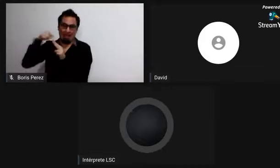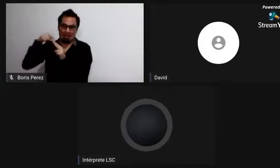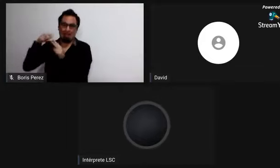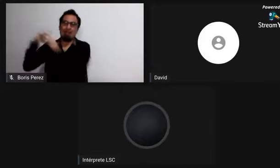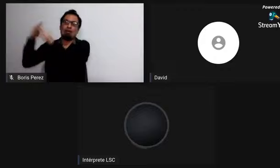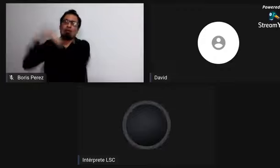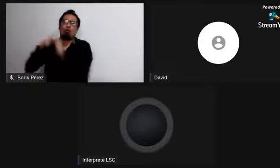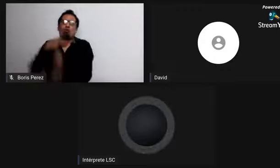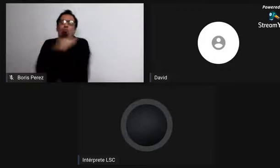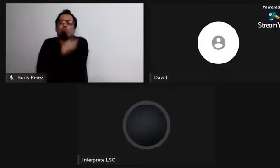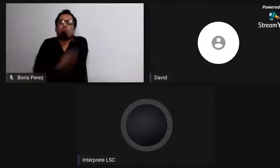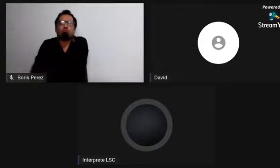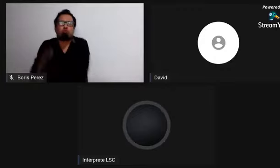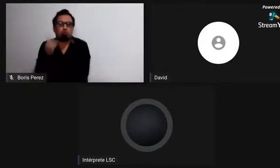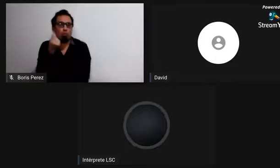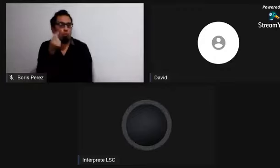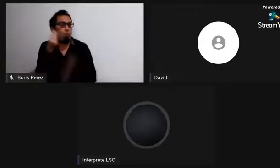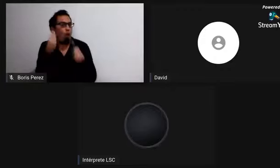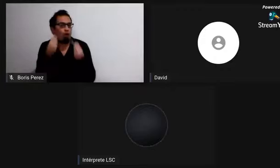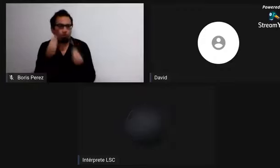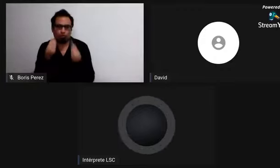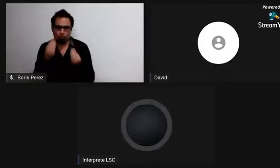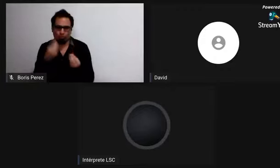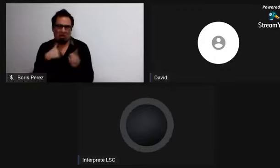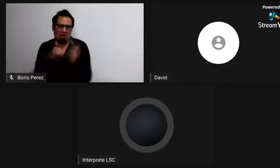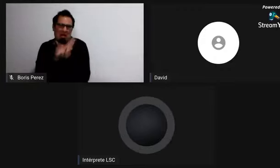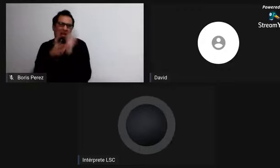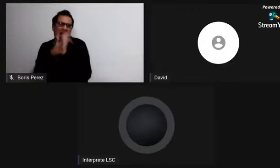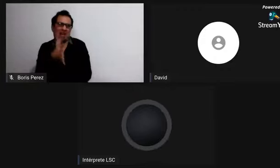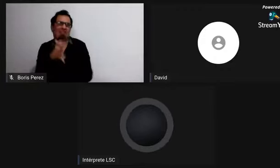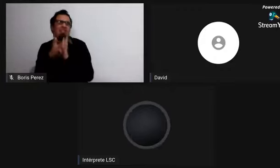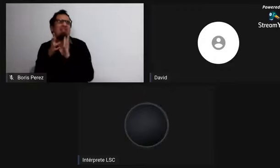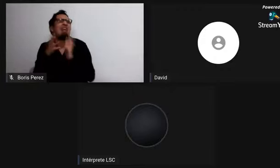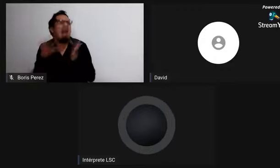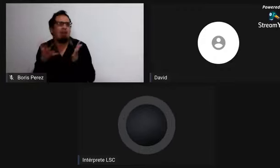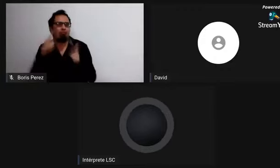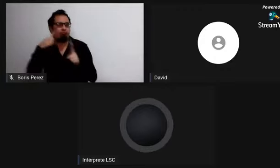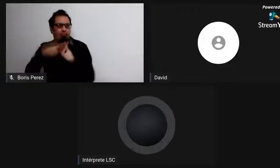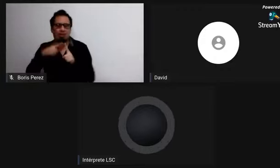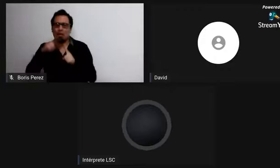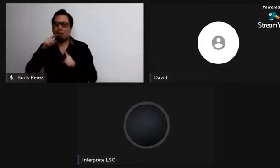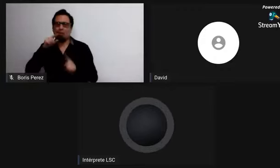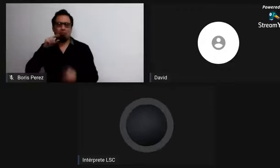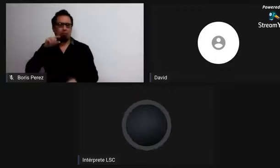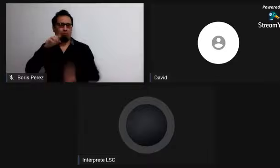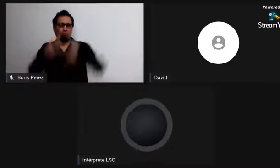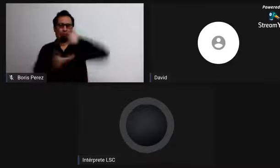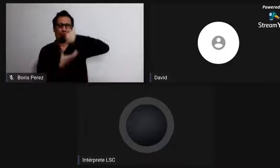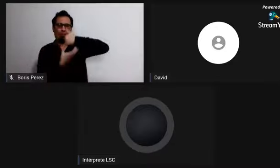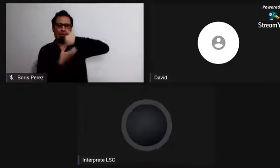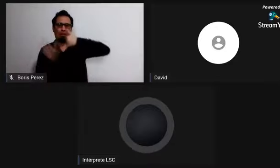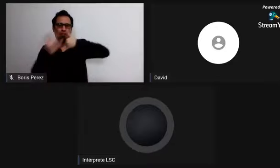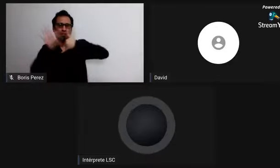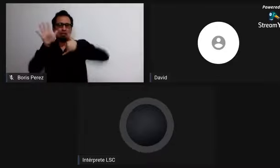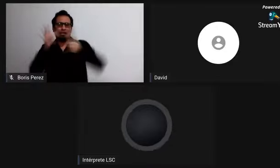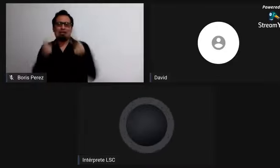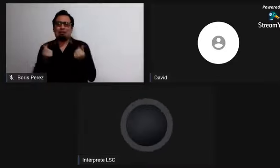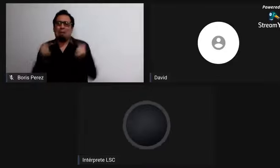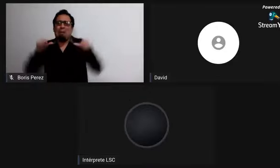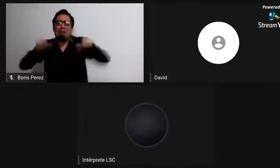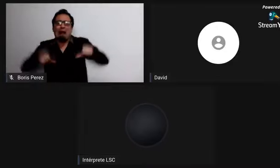gesta bélica que se estaba desarrollando aquí en América y sí apoyó con